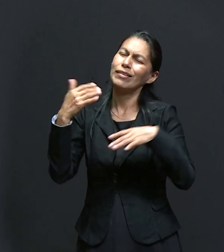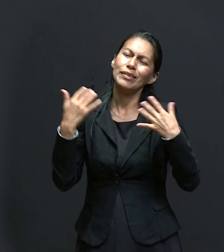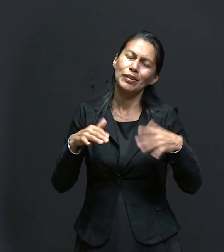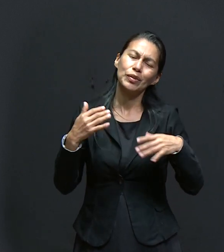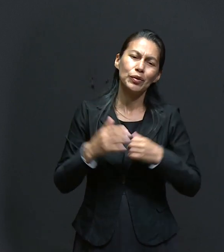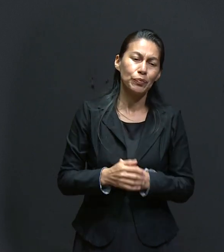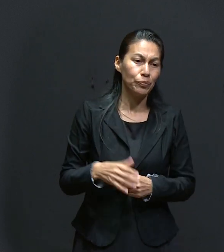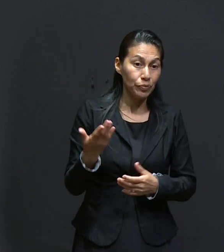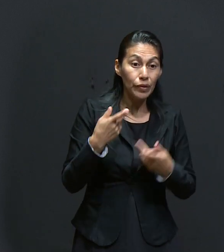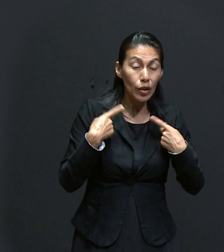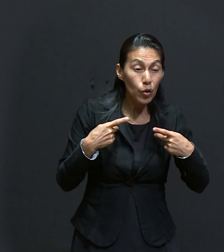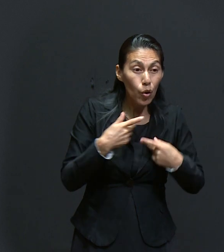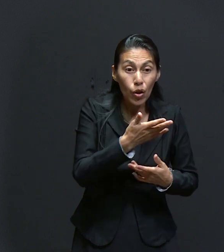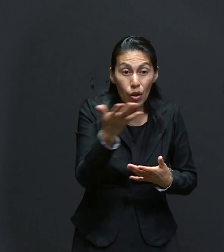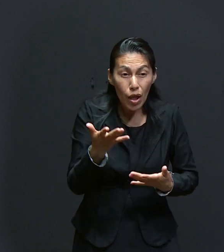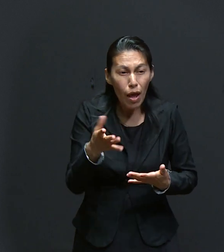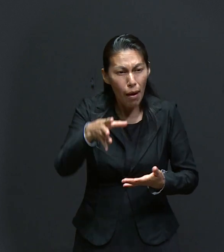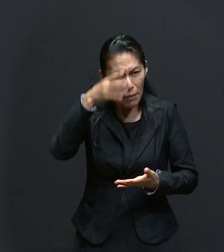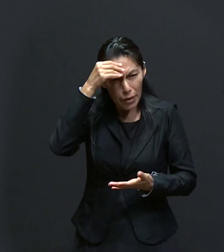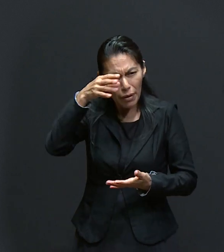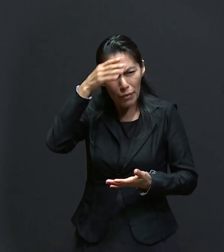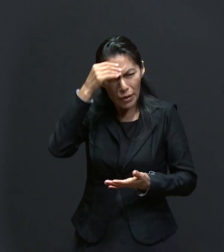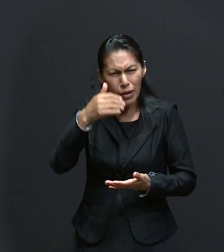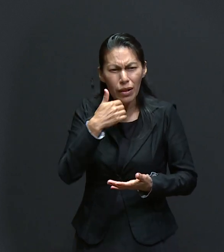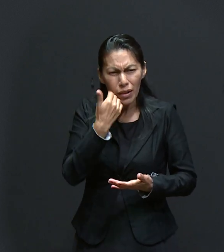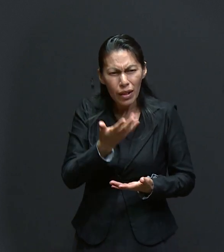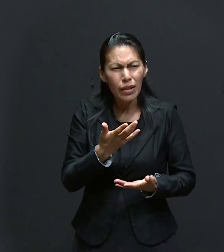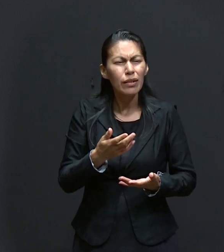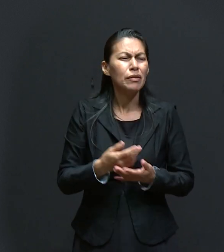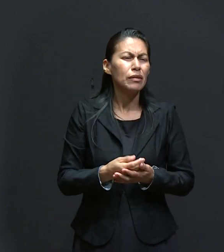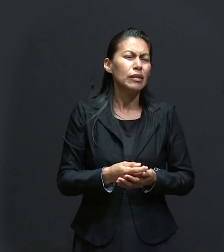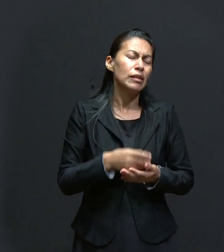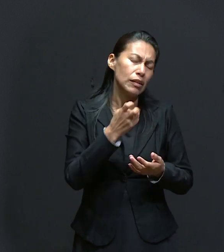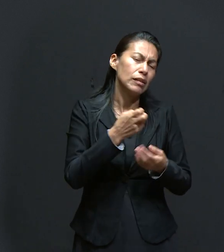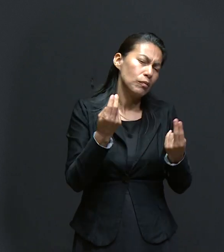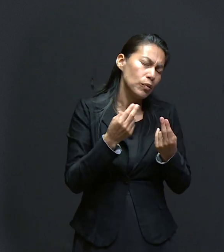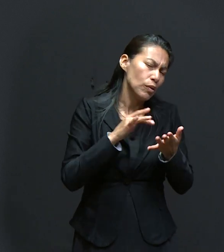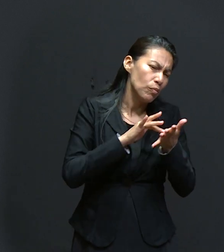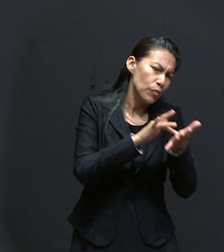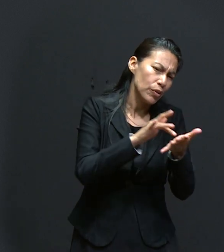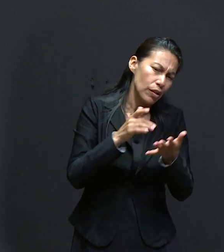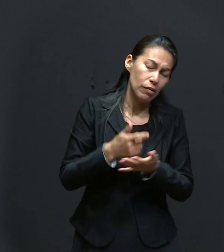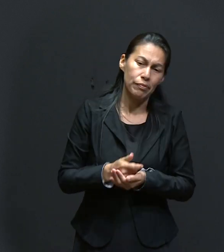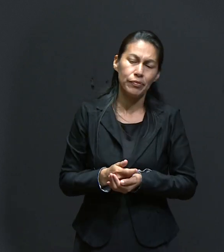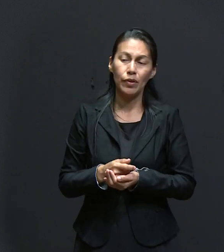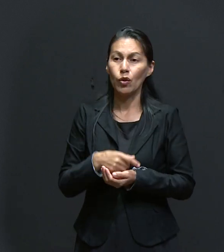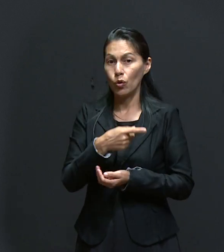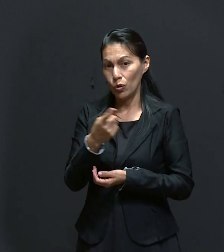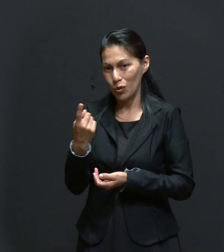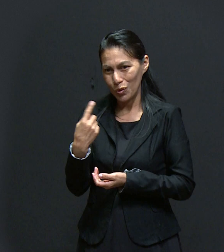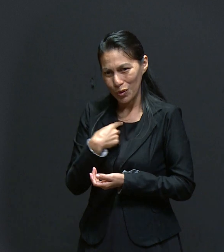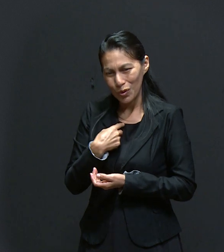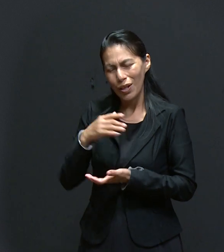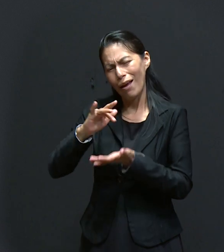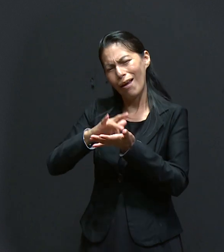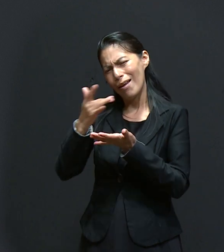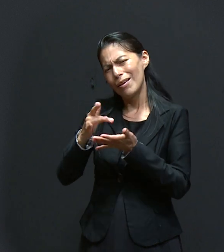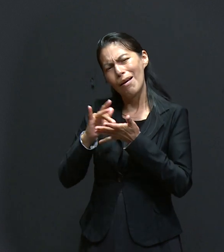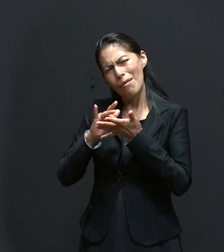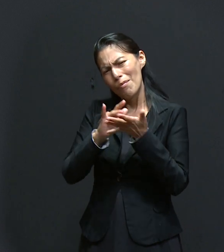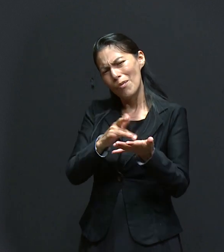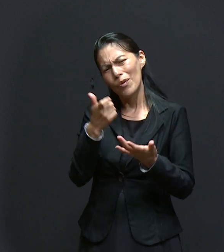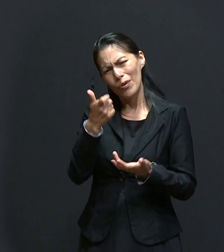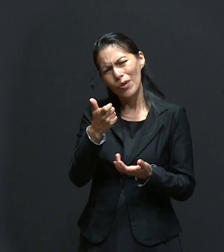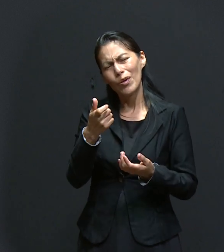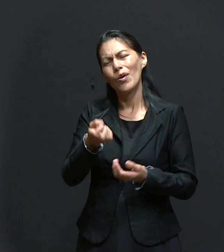quieren adquirir habilidades profesionales en esta institución adventista estamos muy agradecidos con cada uno de ustedes por su apoyo financiero